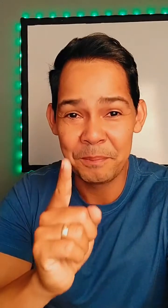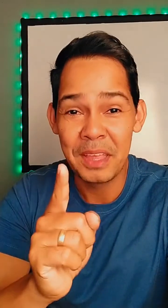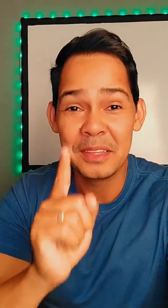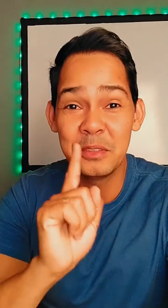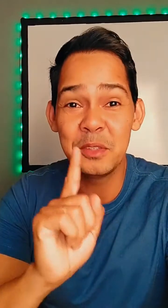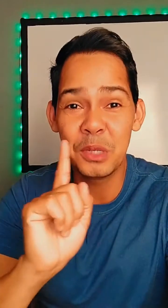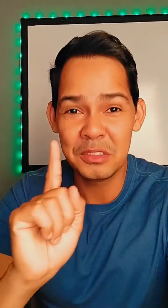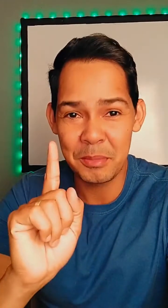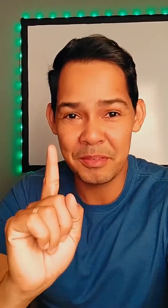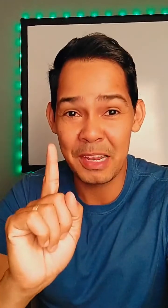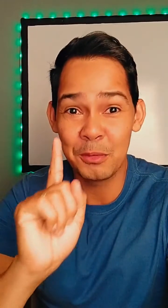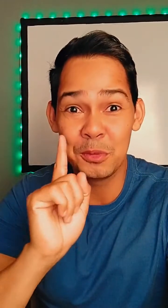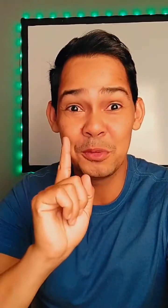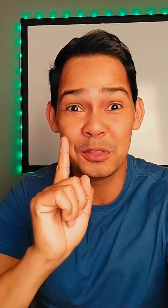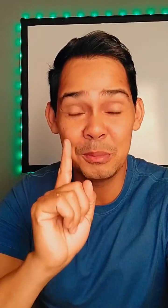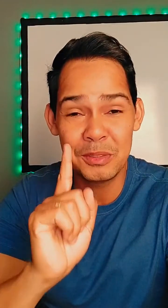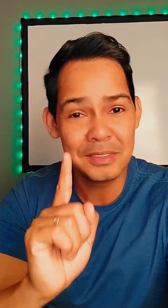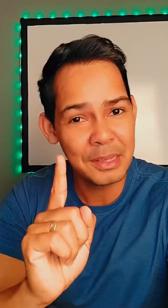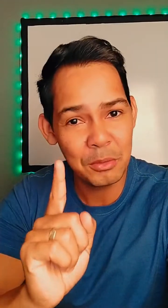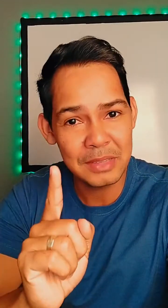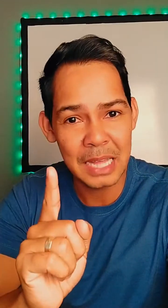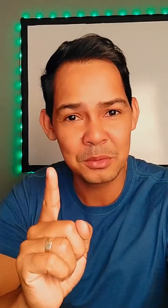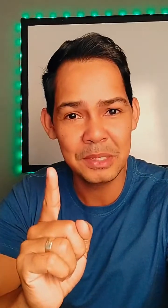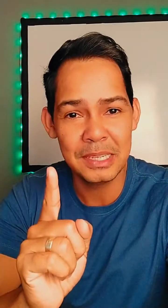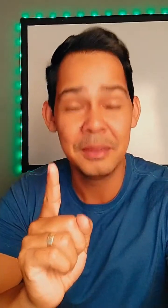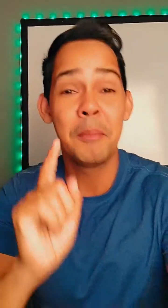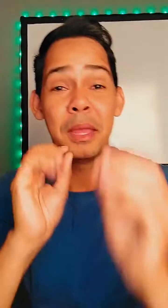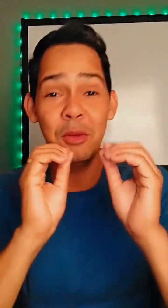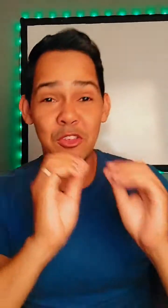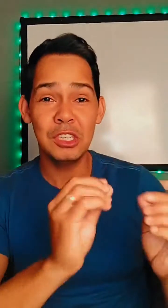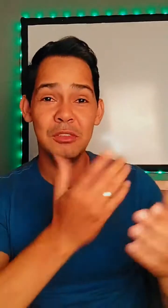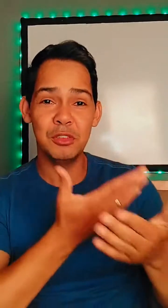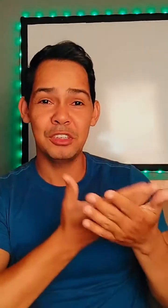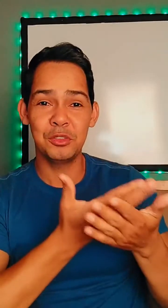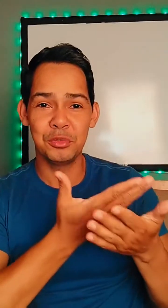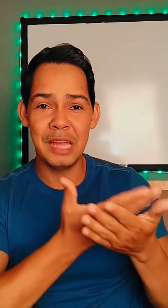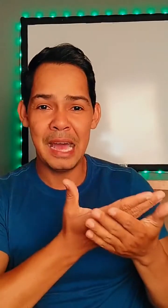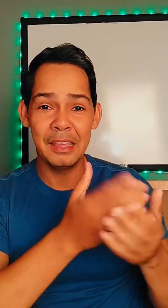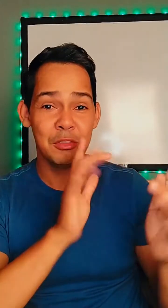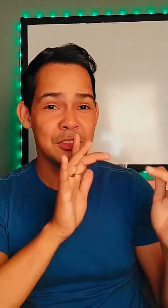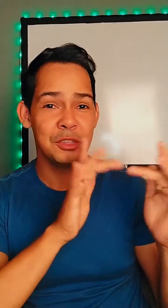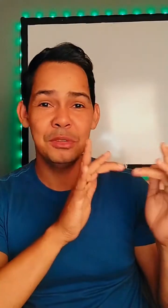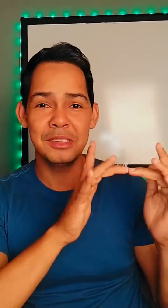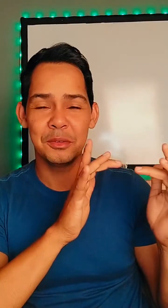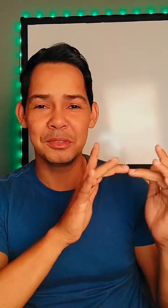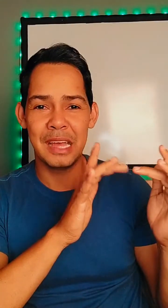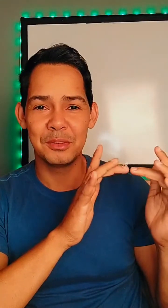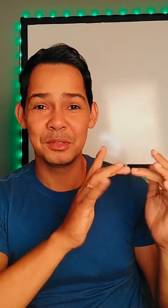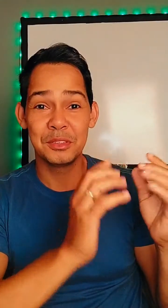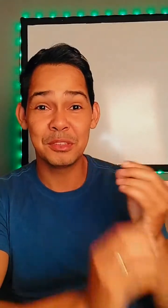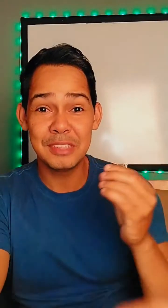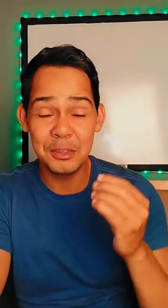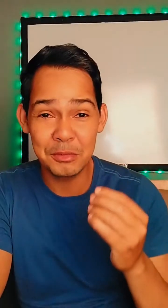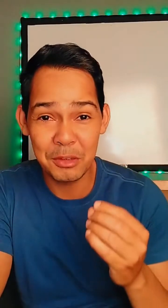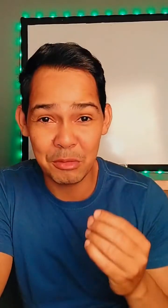ter segurança para falar com o surdo, você precisa ter contato com ele. Porque não adianta você estudar e você nunca ter contato. Se você não tem contato